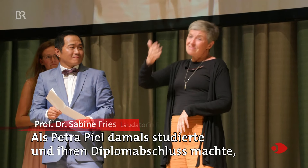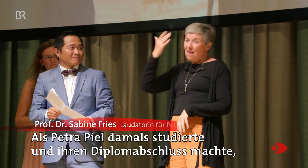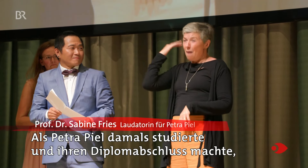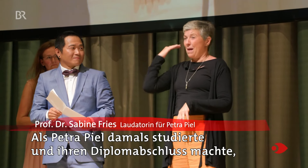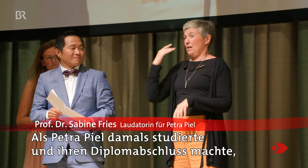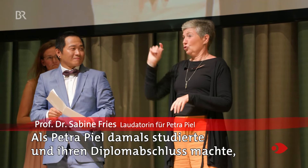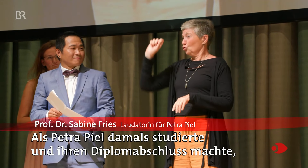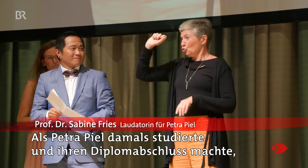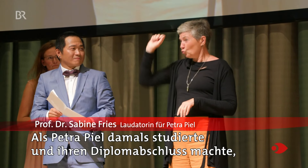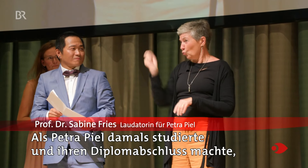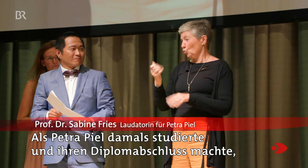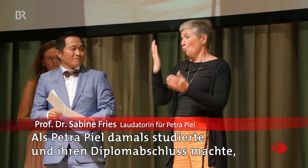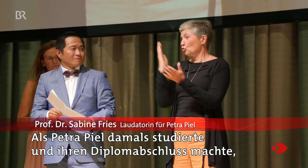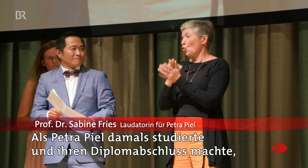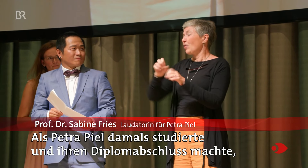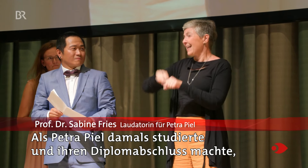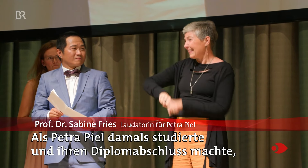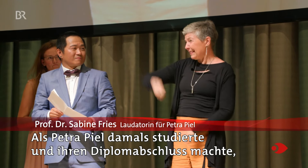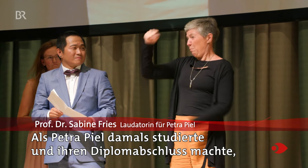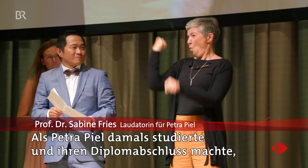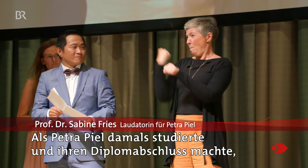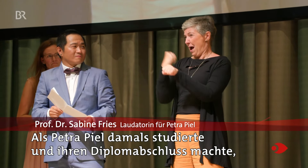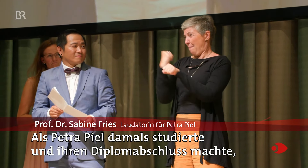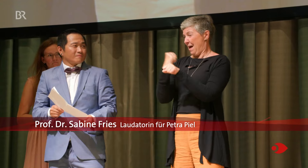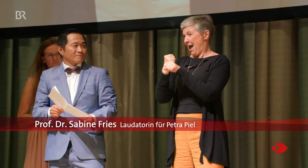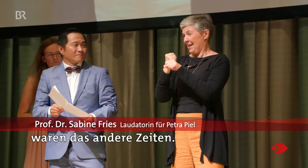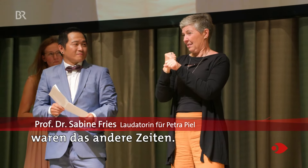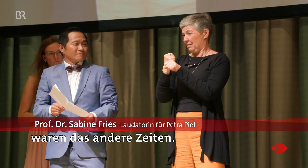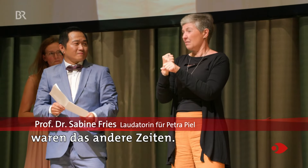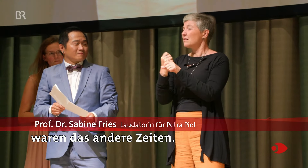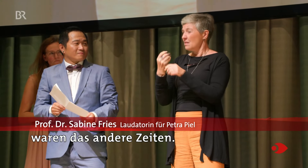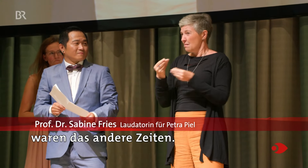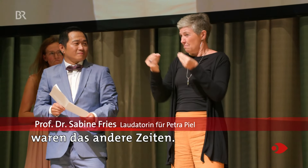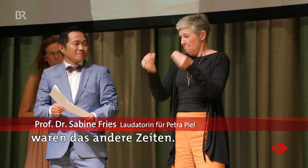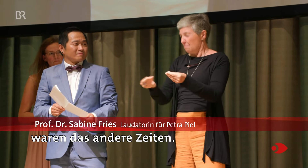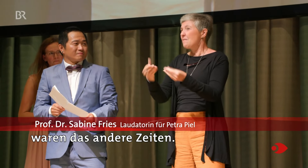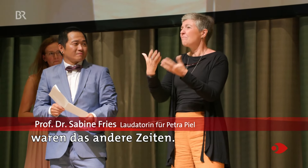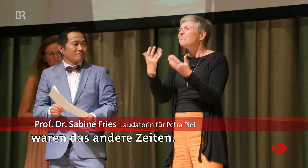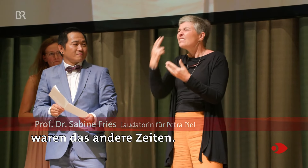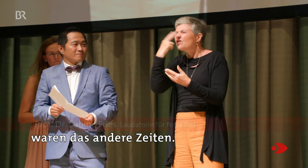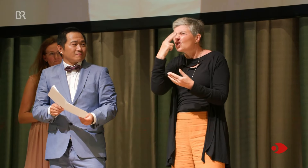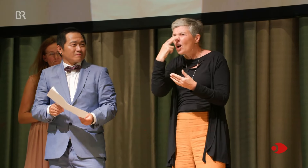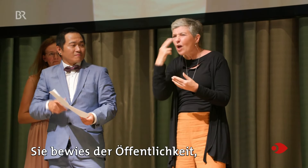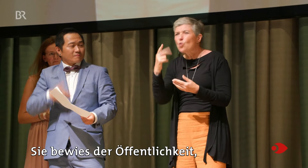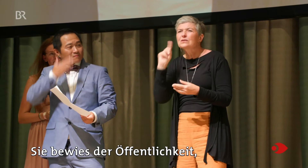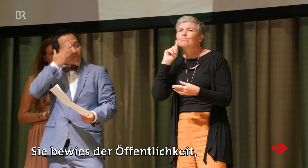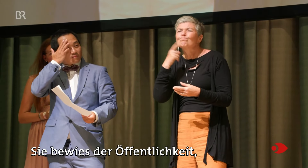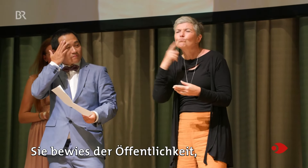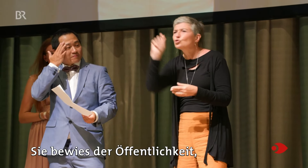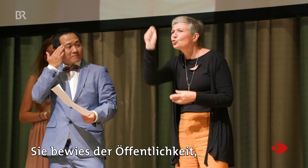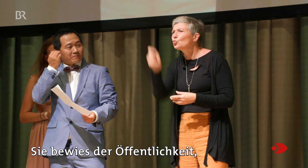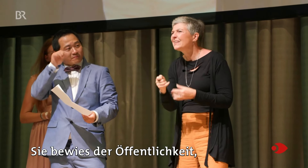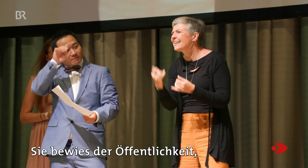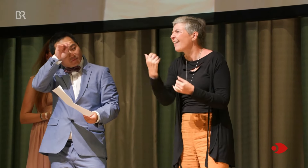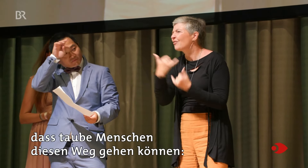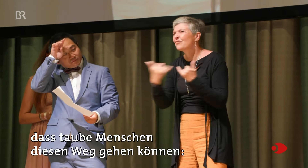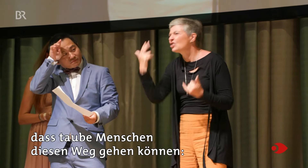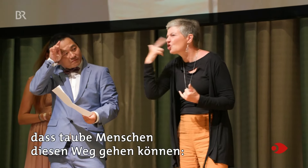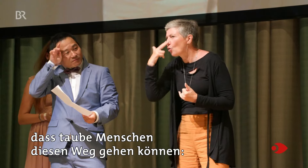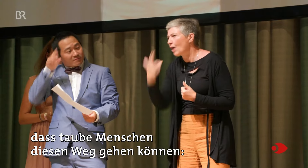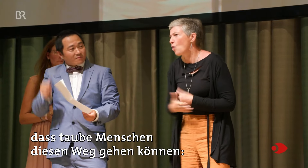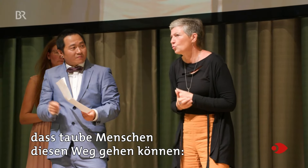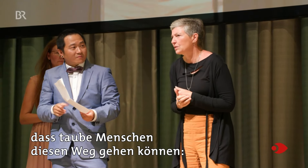Als Peter Piel damals studierte und ihren Diplomabschluss machte, waren das andere Zeiten. Sie bewies der Öffentlichkeit,